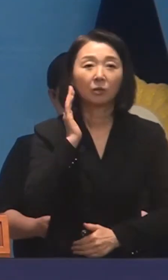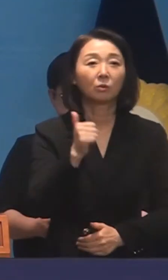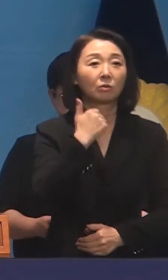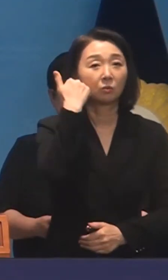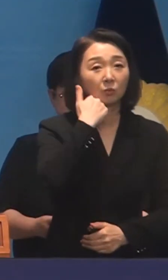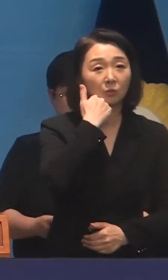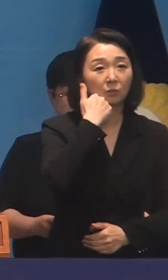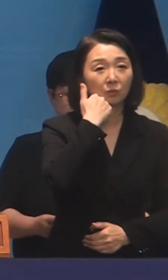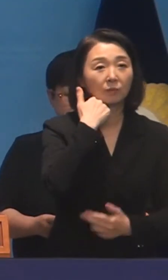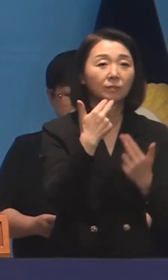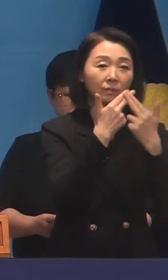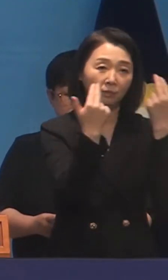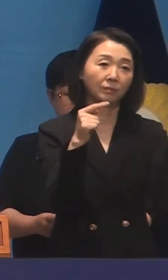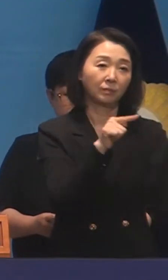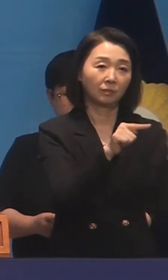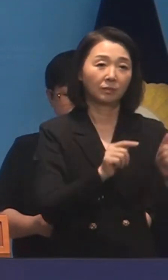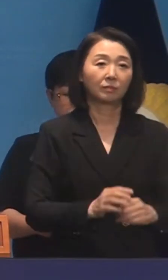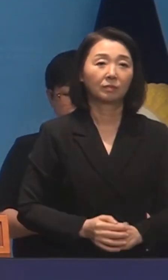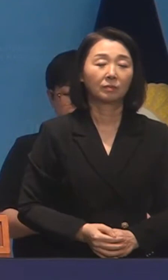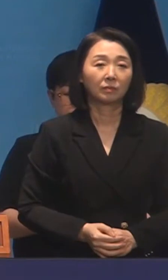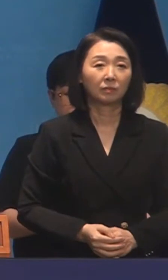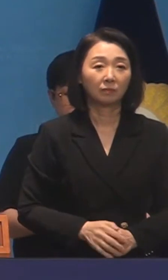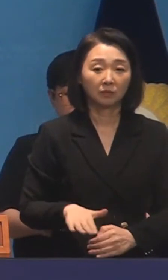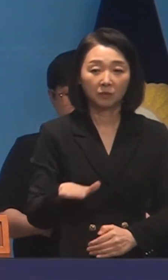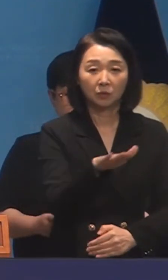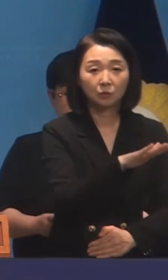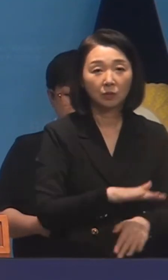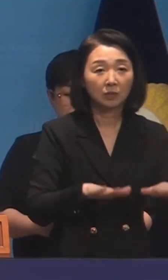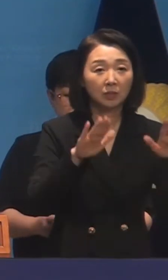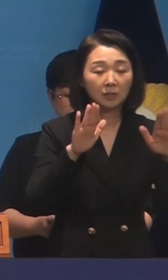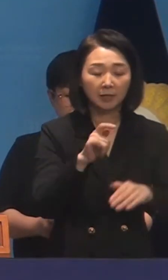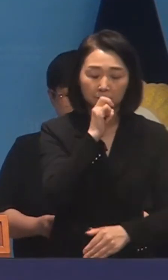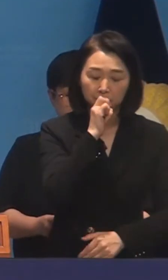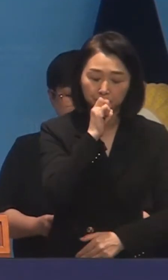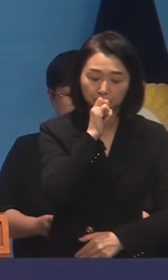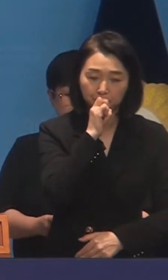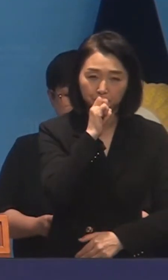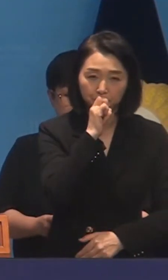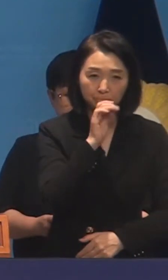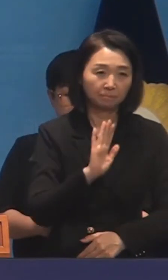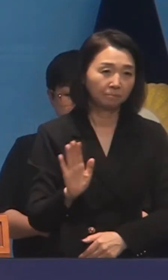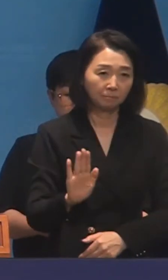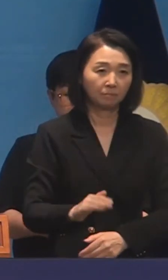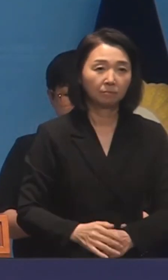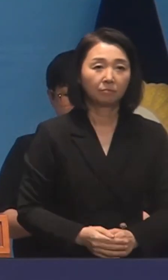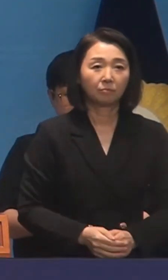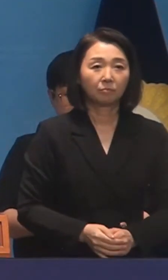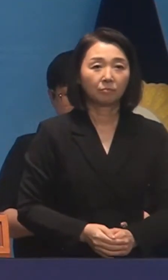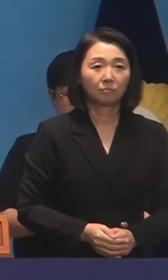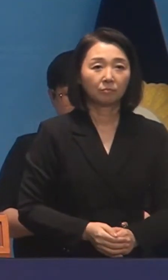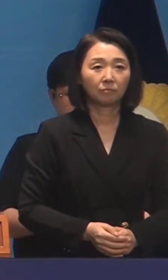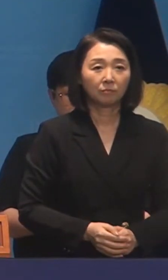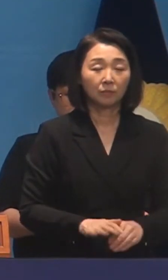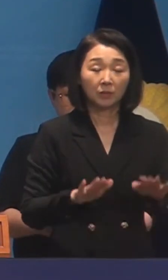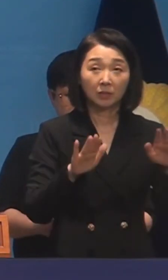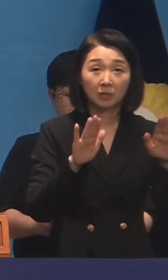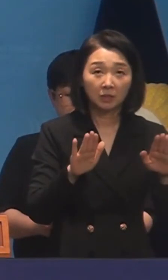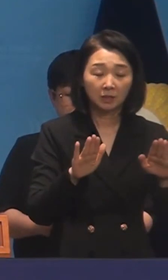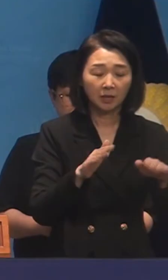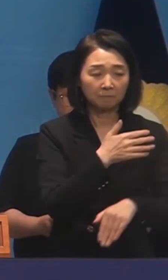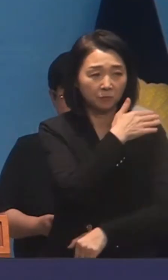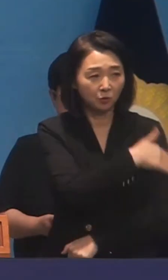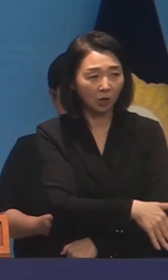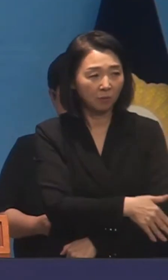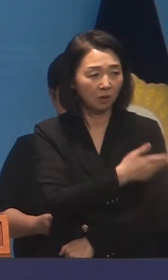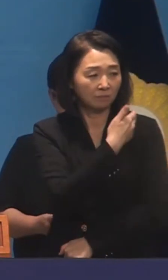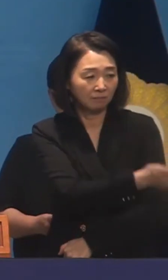바로 이재명입니다. 우리는 더 이상 침묵하지 않겠습니다. 더 이상